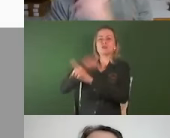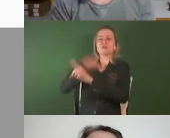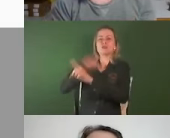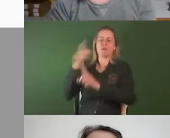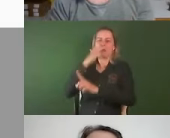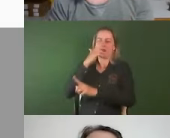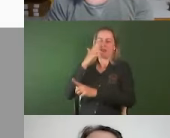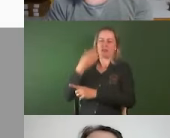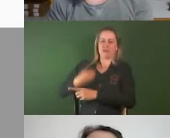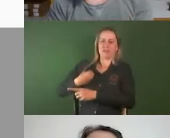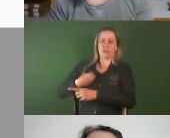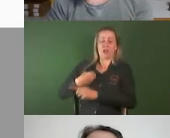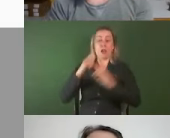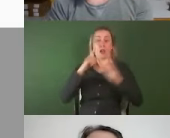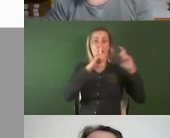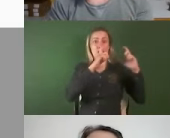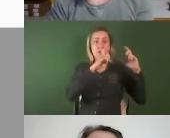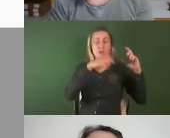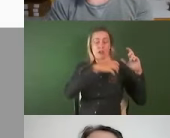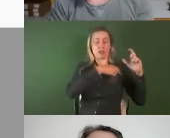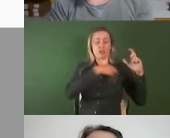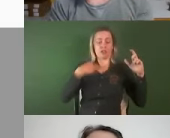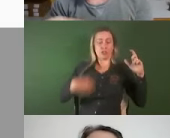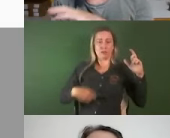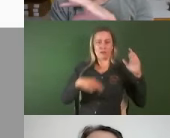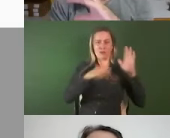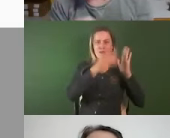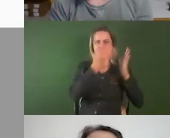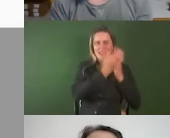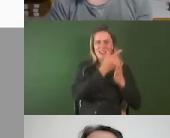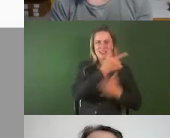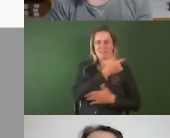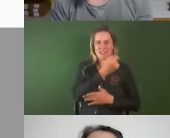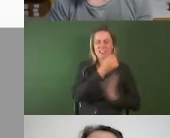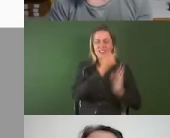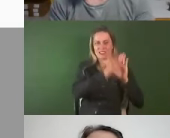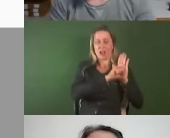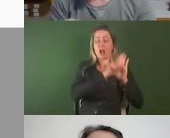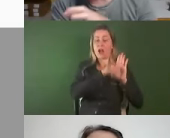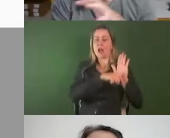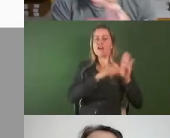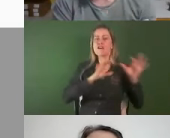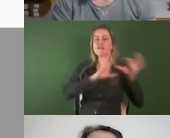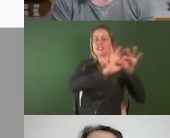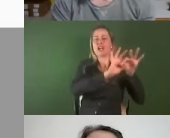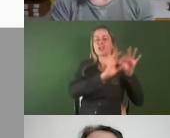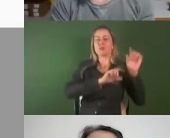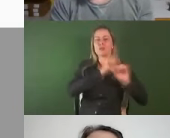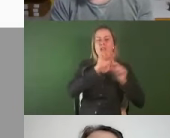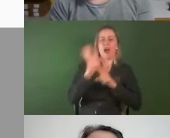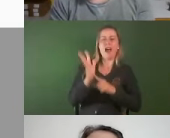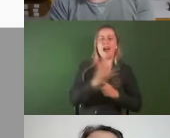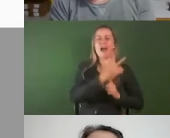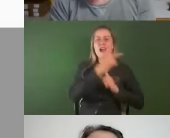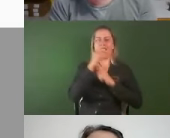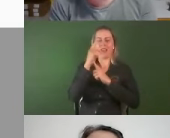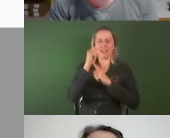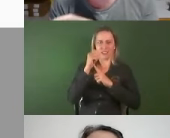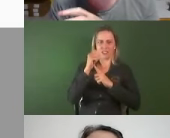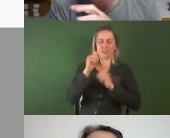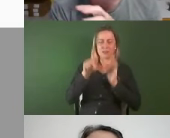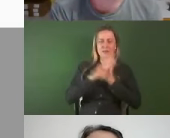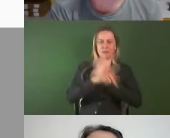a fotografia no Japão, nessa primeira metade do século XX, ela está fortemente ligada aos movimentos artísticos.